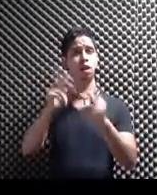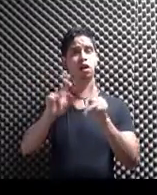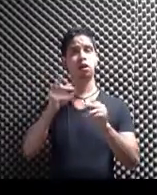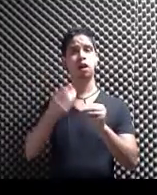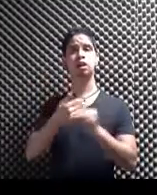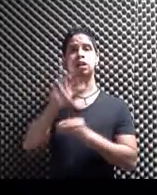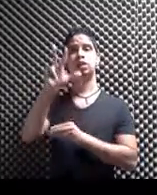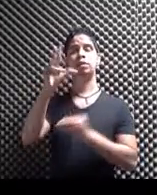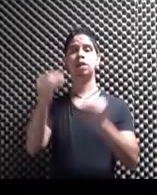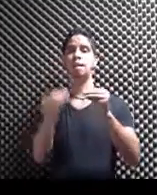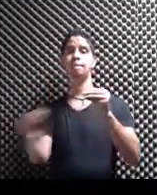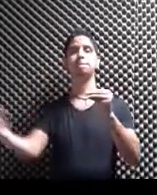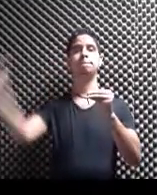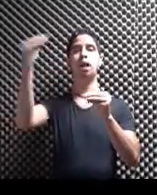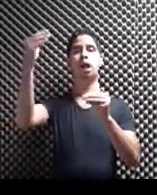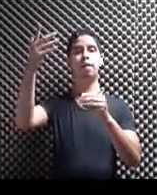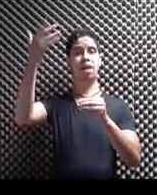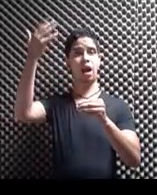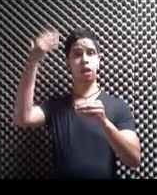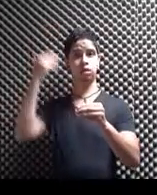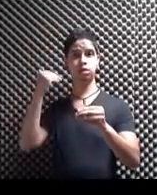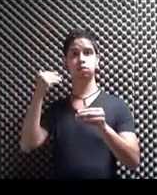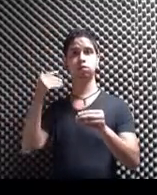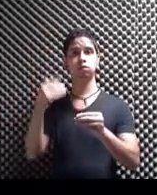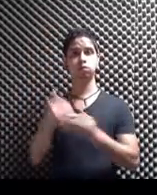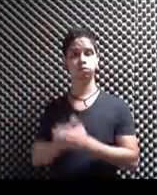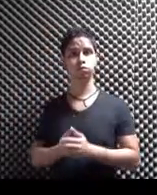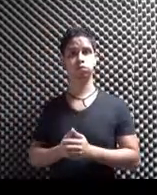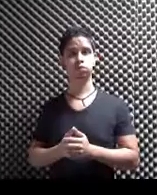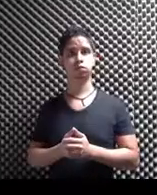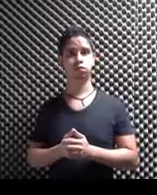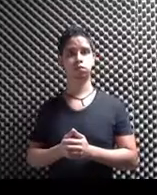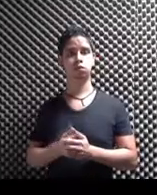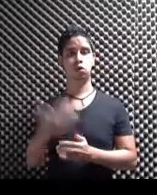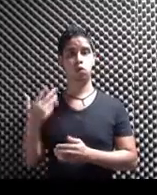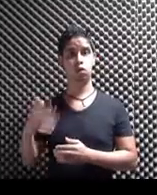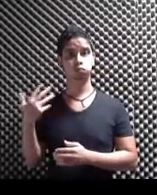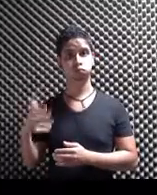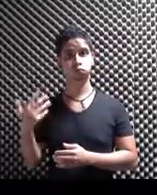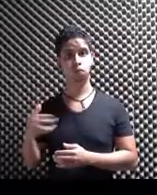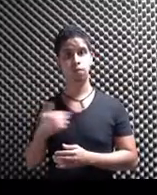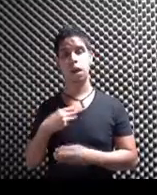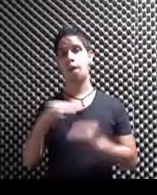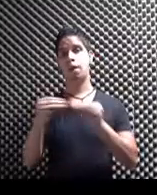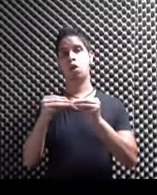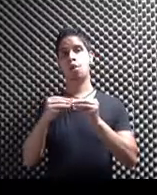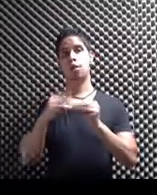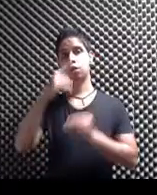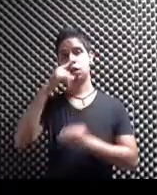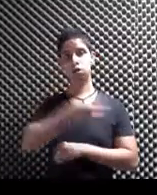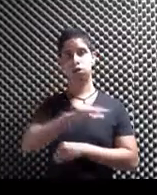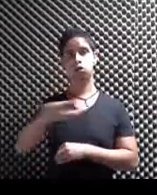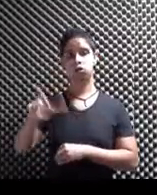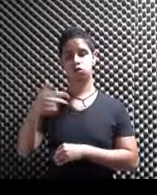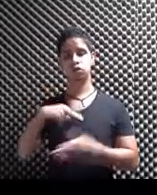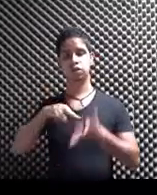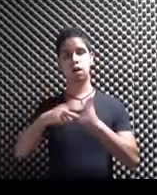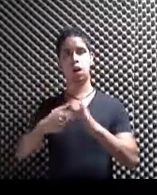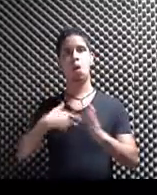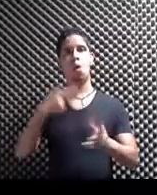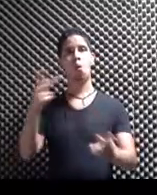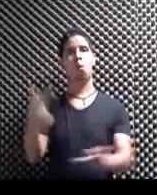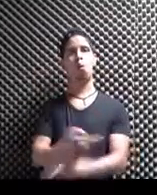veces mayor que la que actualmente recibe servicios en particular niños eso es peor